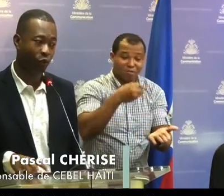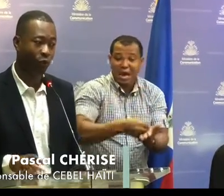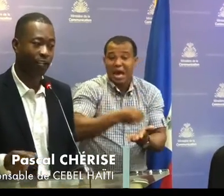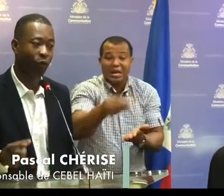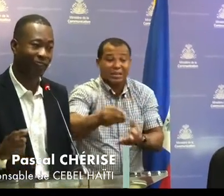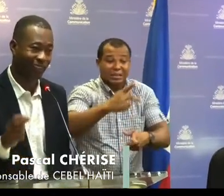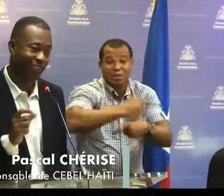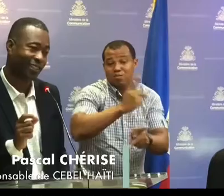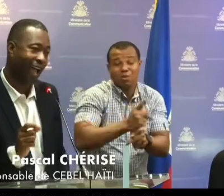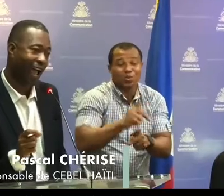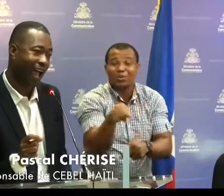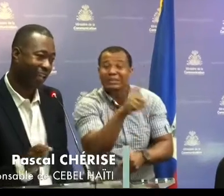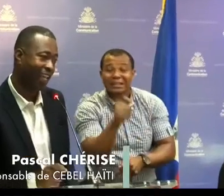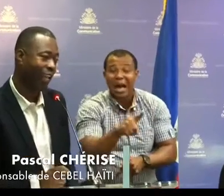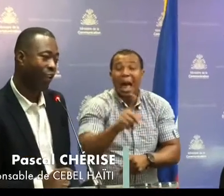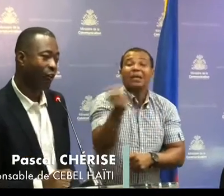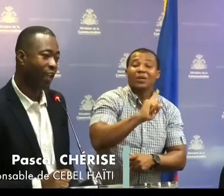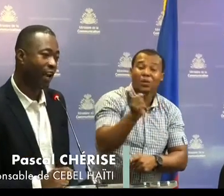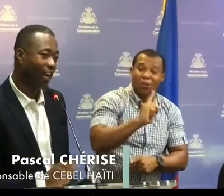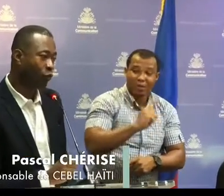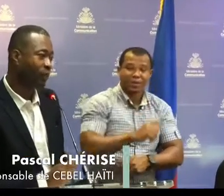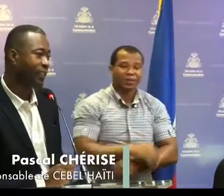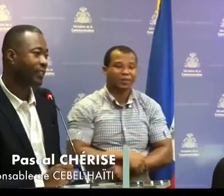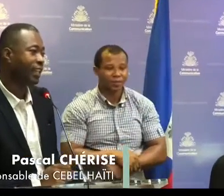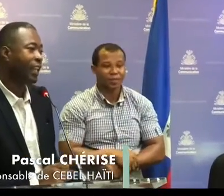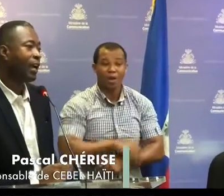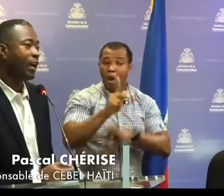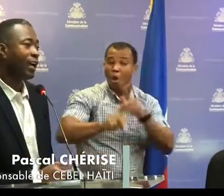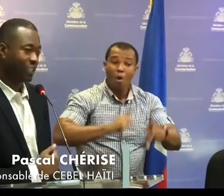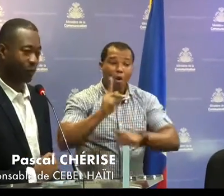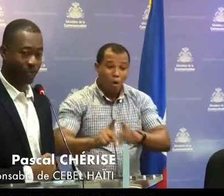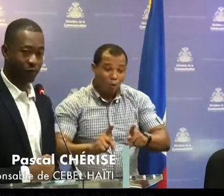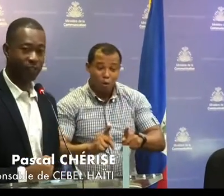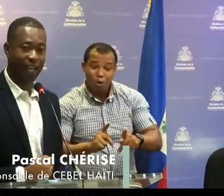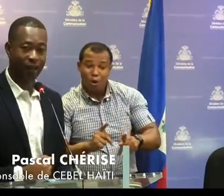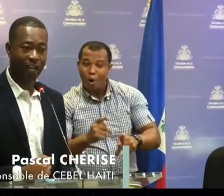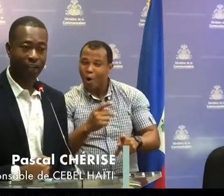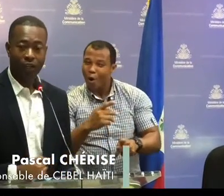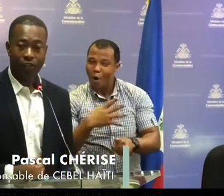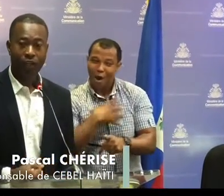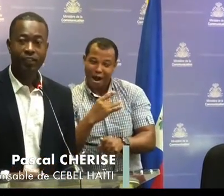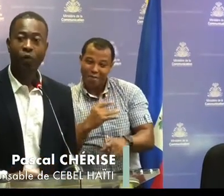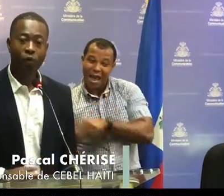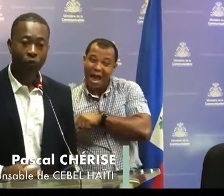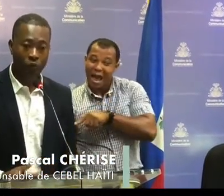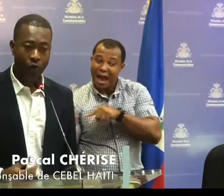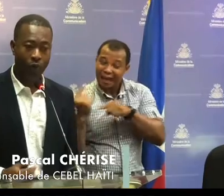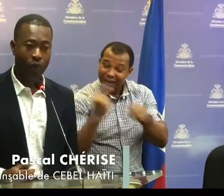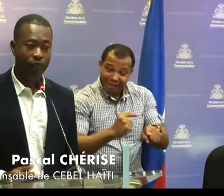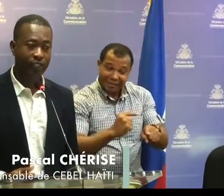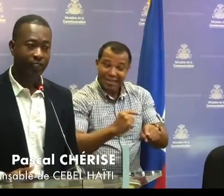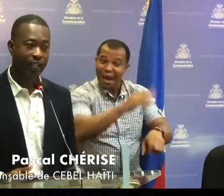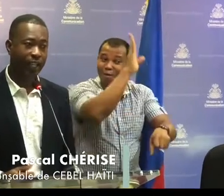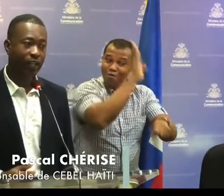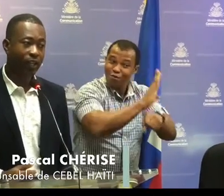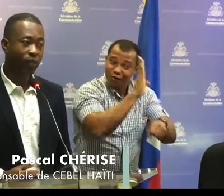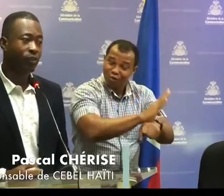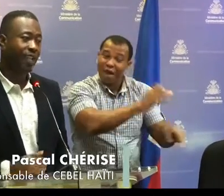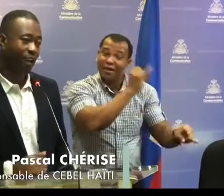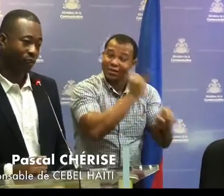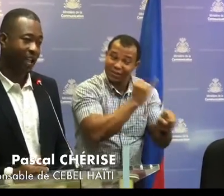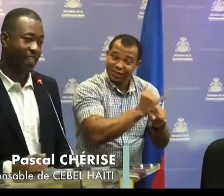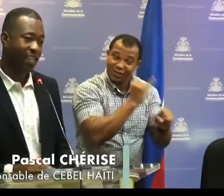travers le monde, les bonnes tendances à aller vers entreprise qui est responsable socialement. Donc c'est une grosse opportunité